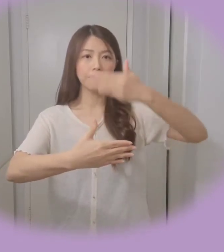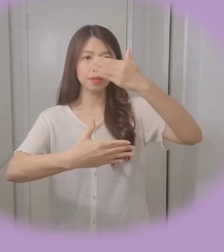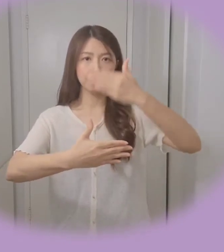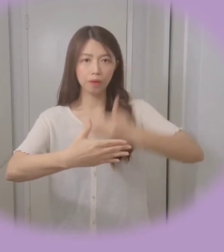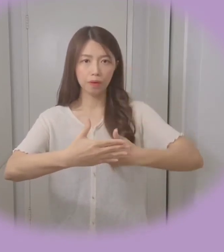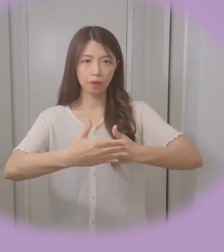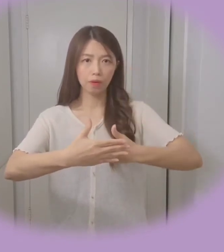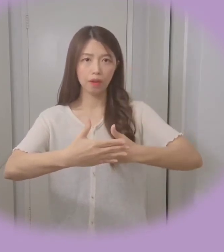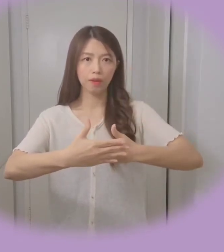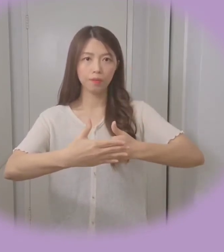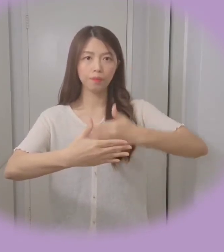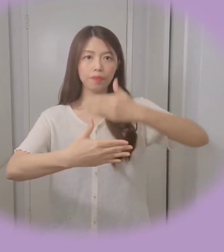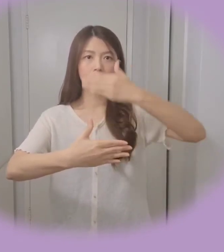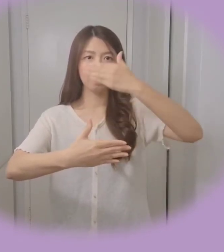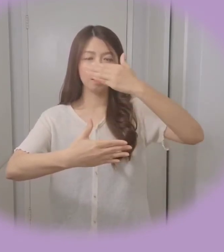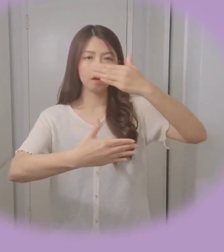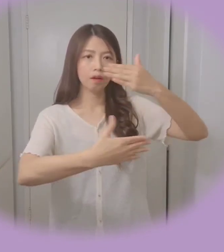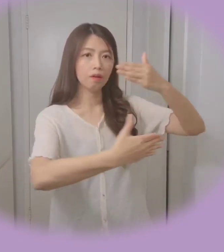오른손은 그 앞에서